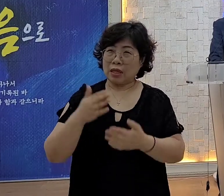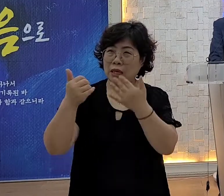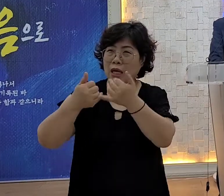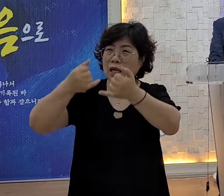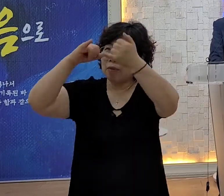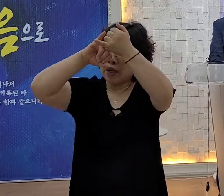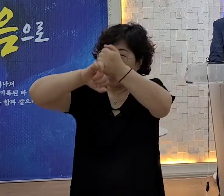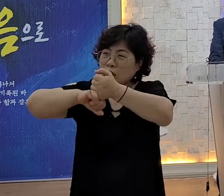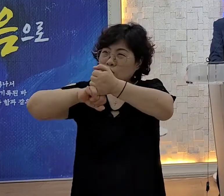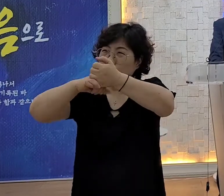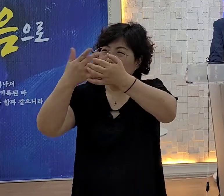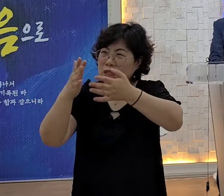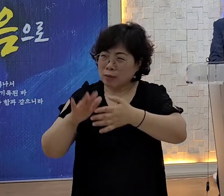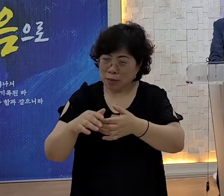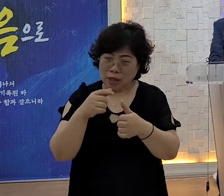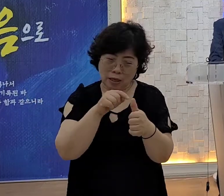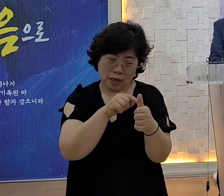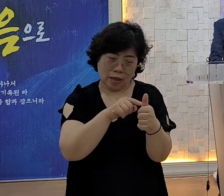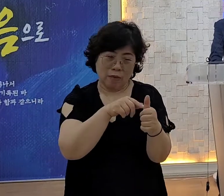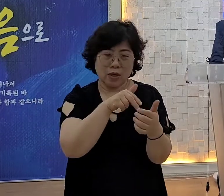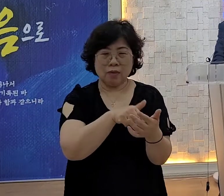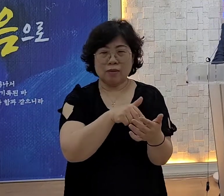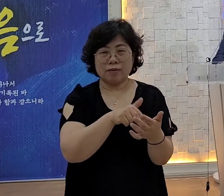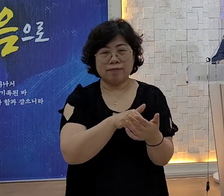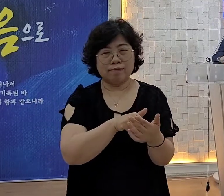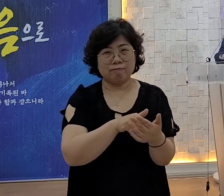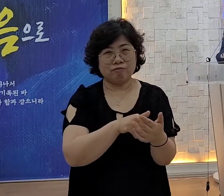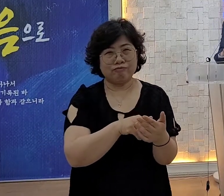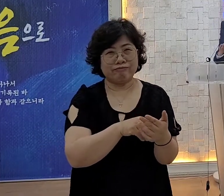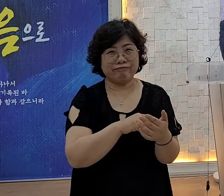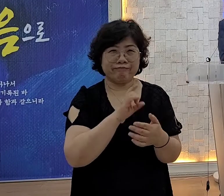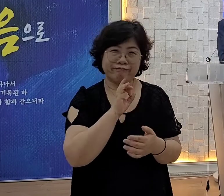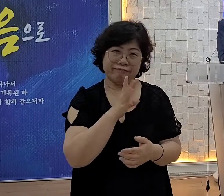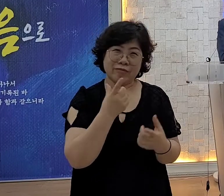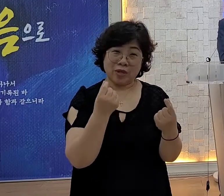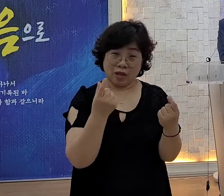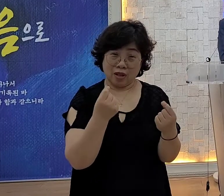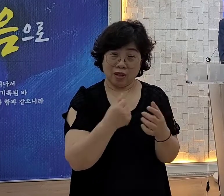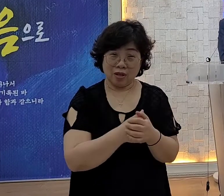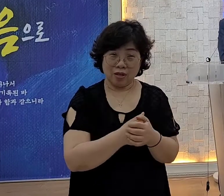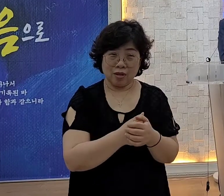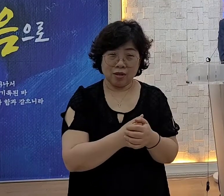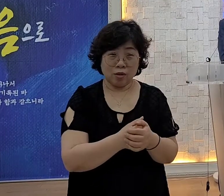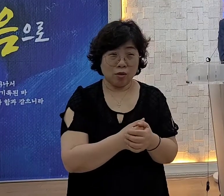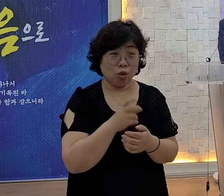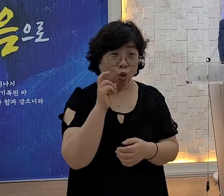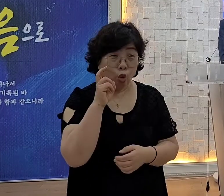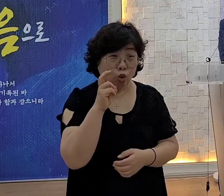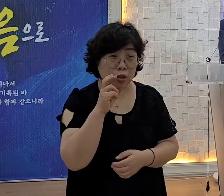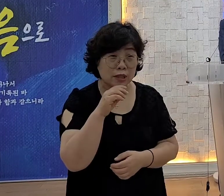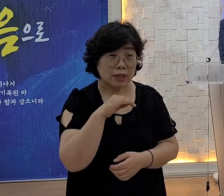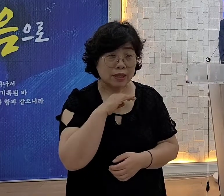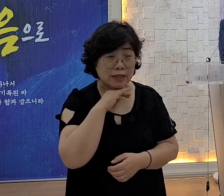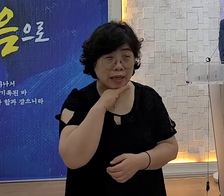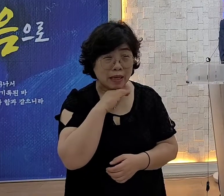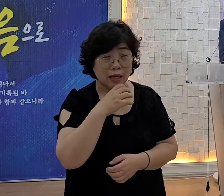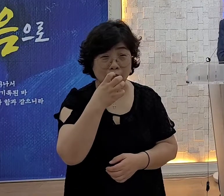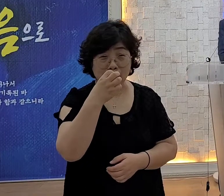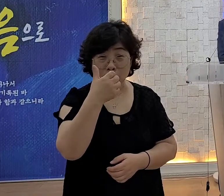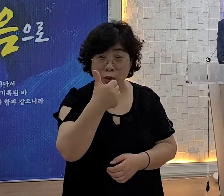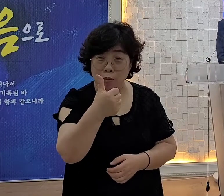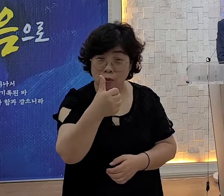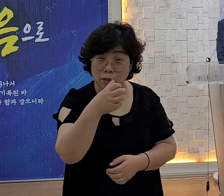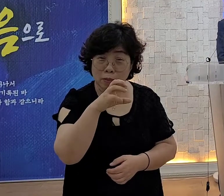거의 불가능한 일입니다. 혹시 85세 남자가 애를 또 가질 수